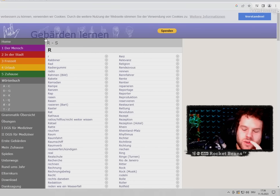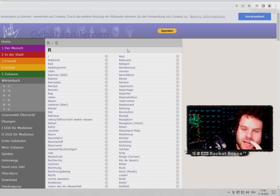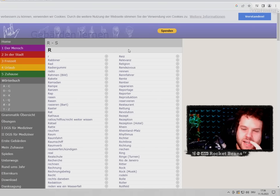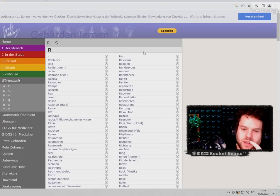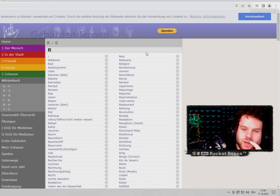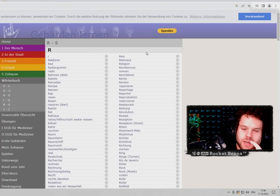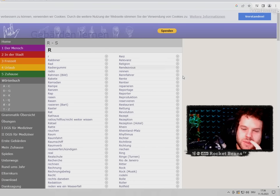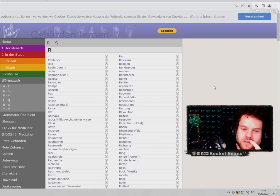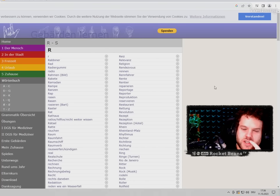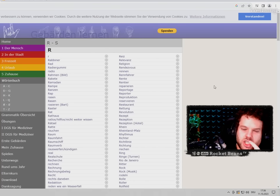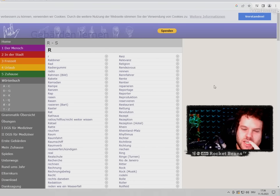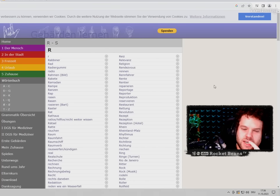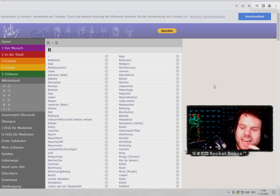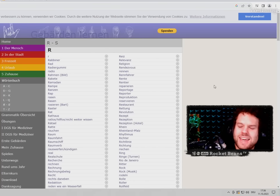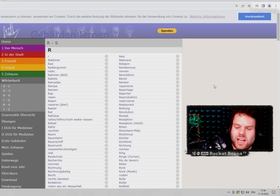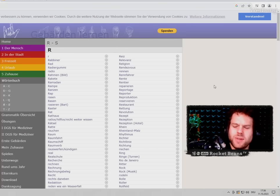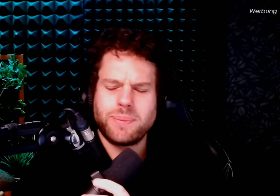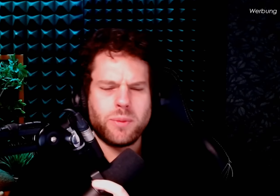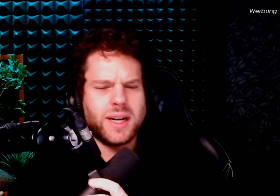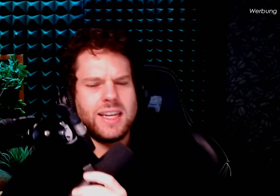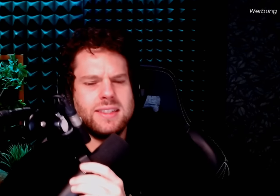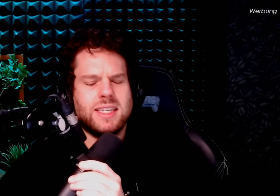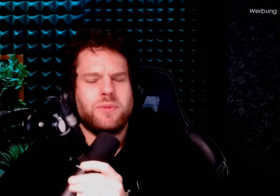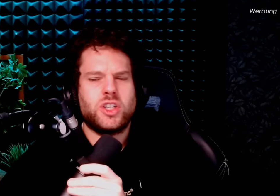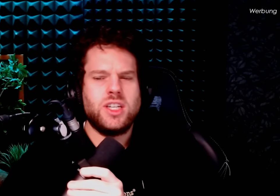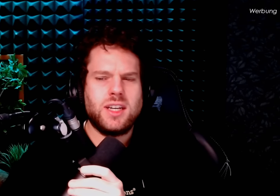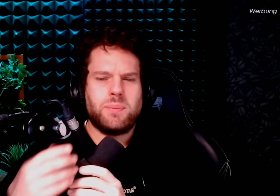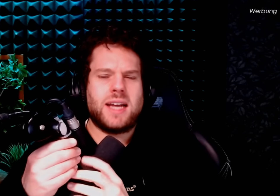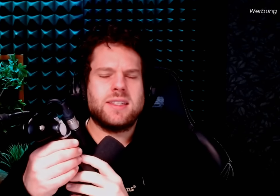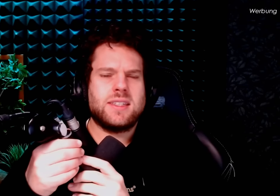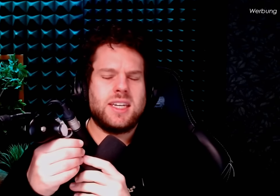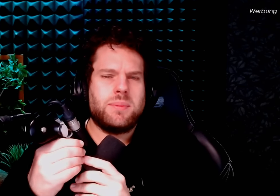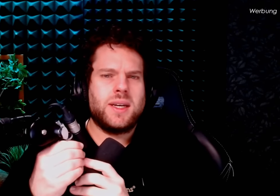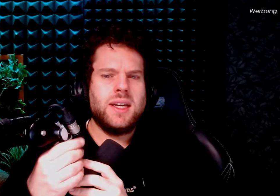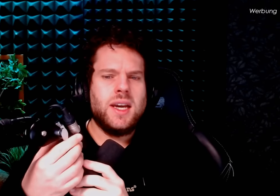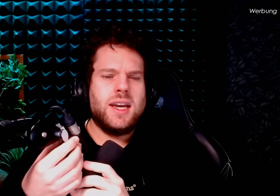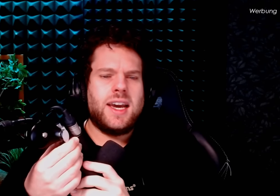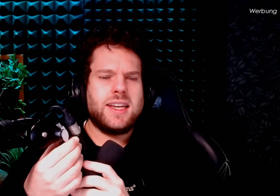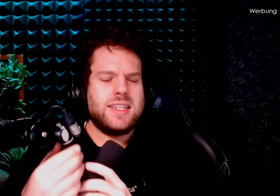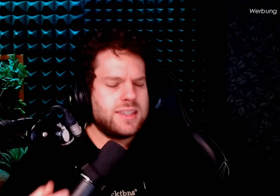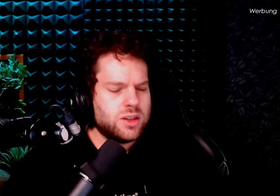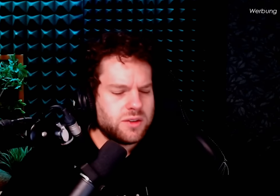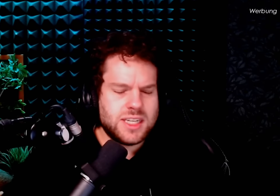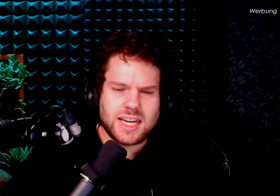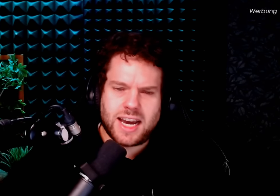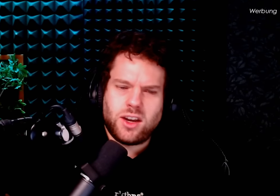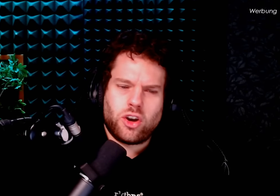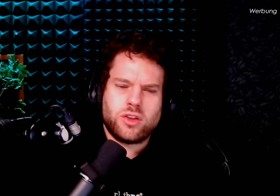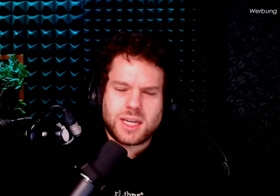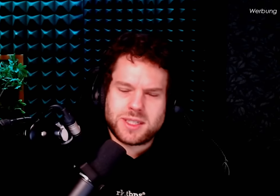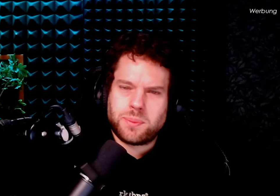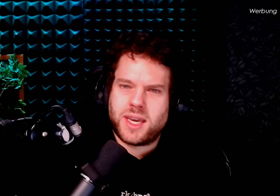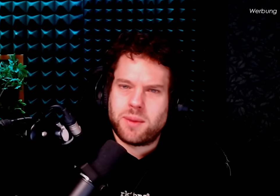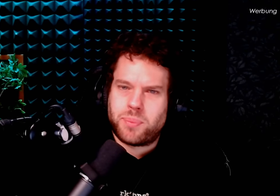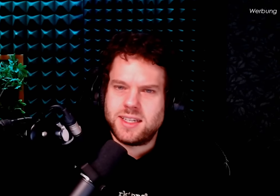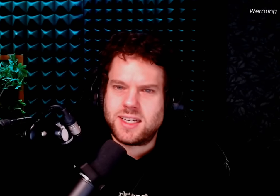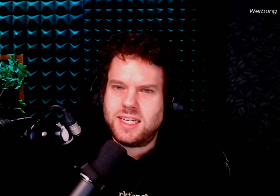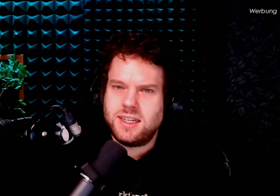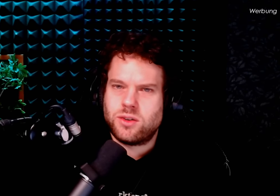unterhalten. Oder gibt's da verschiedene? Ich glaube, ich habe auch mal gelesen, es gibt verschiedene Gebärdensysteme, die sich irgendwie nicht einigen können. Und gibt's Gebärdenkriege